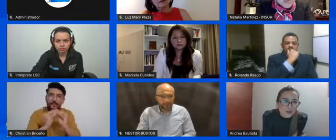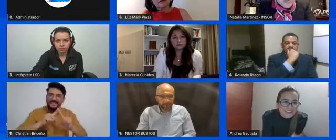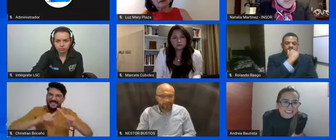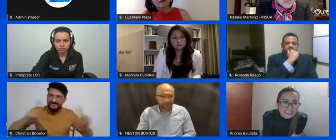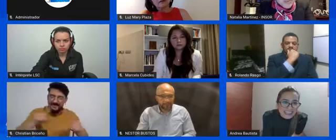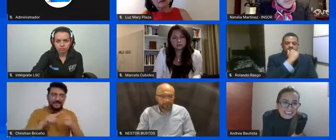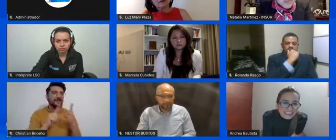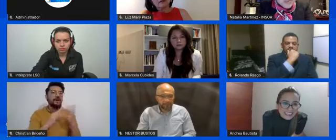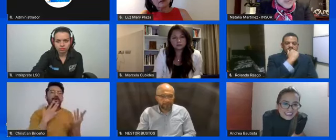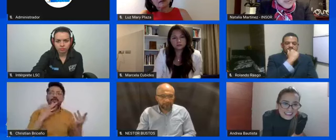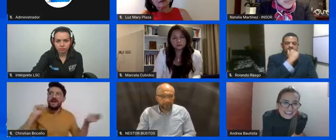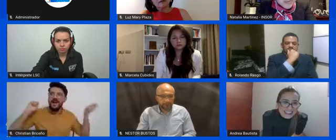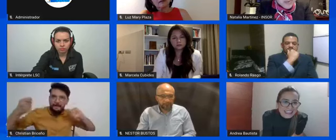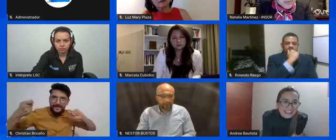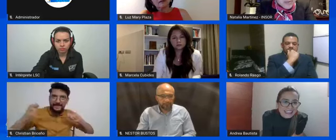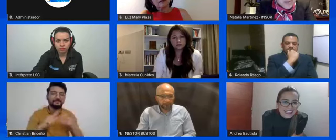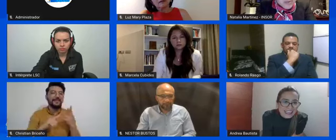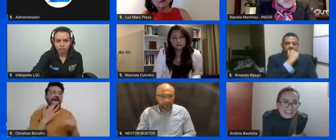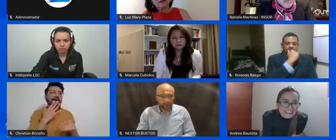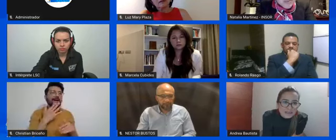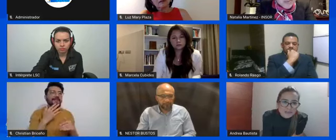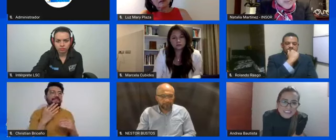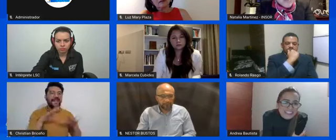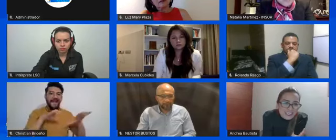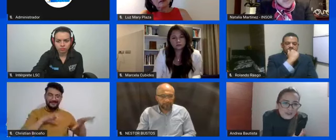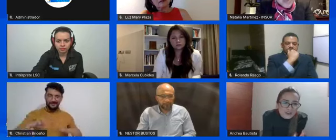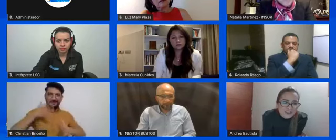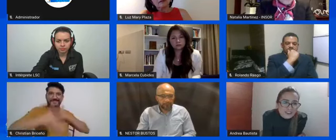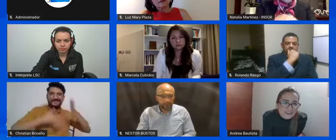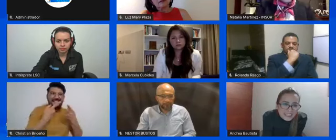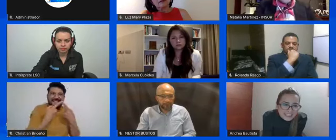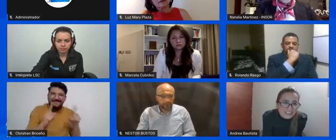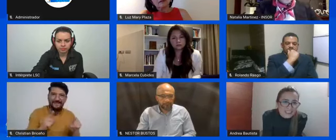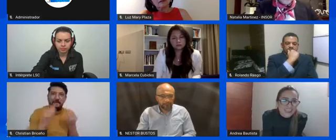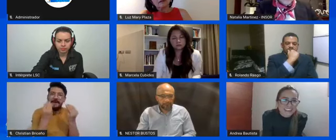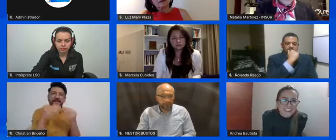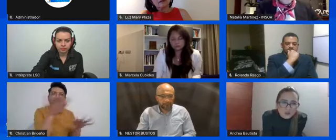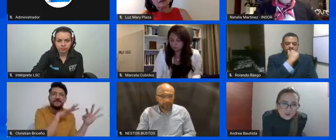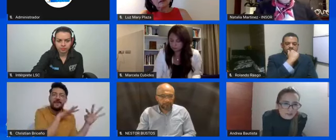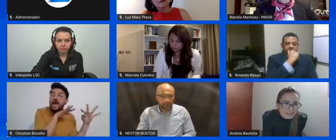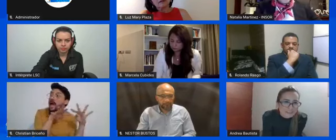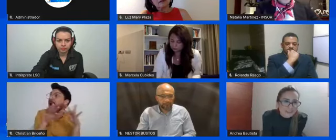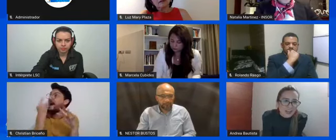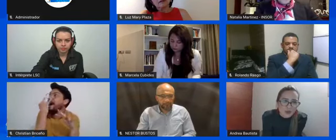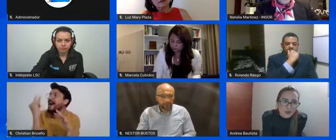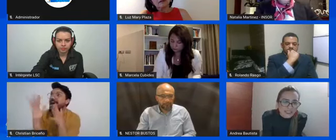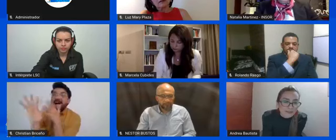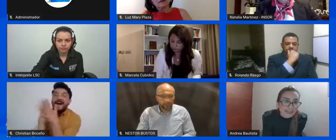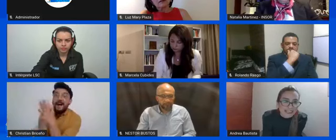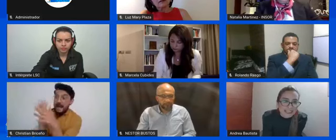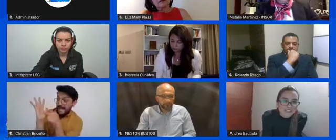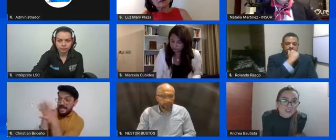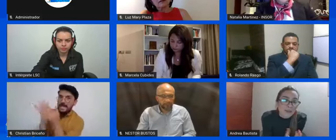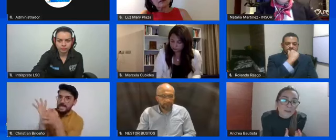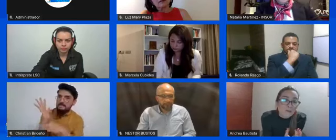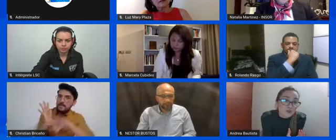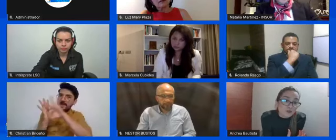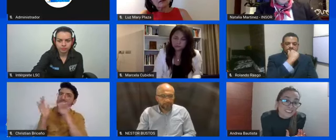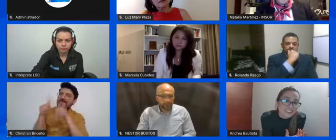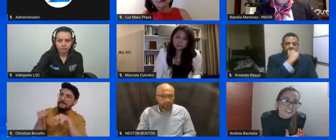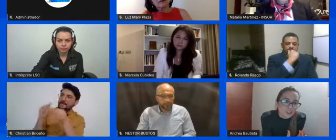sientan como esa cercanía y sea un diseño diferente, la actitud del presentador, para que eso